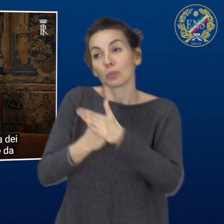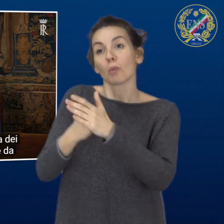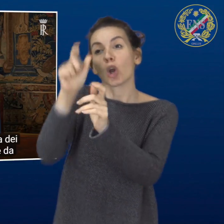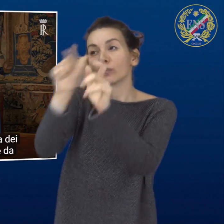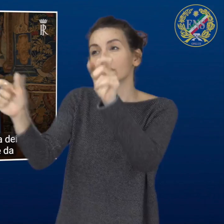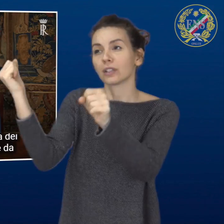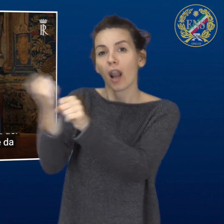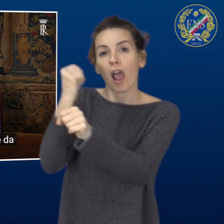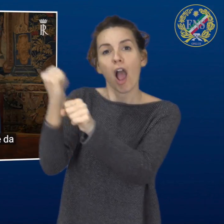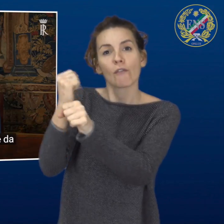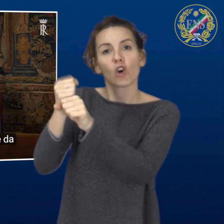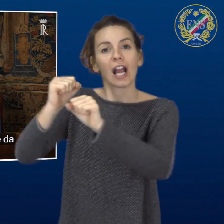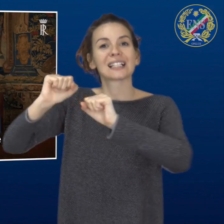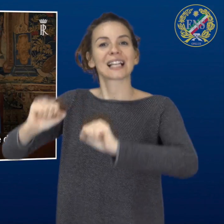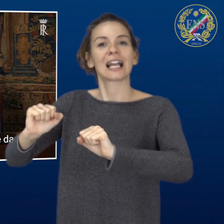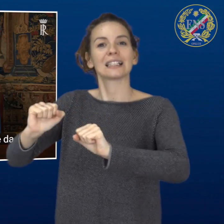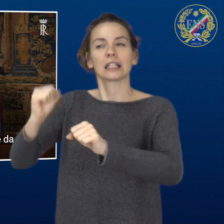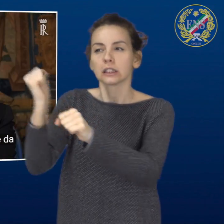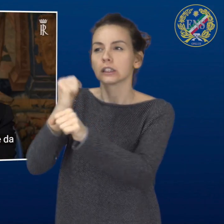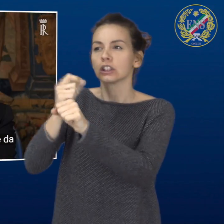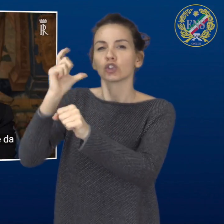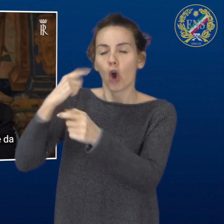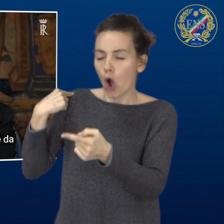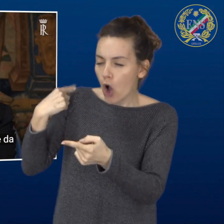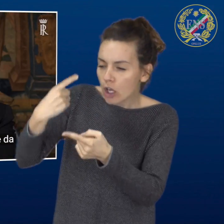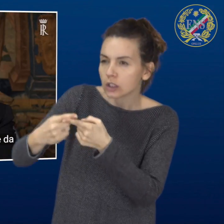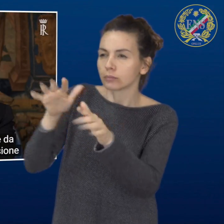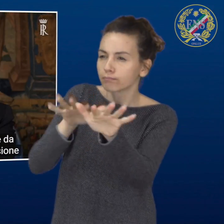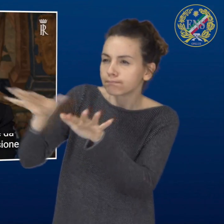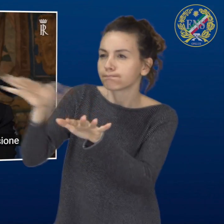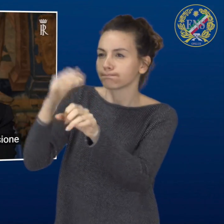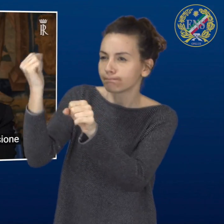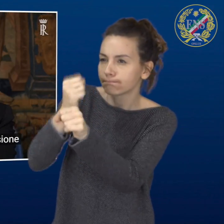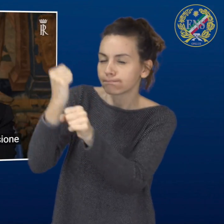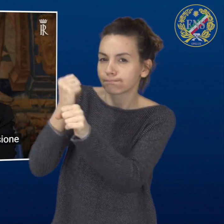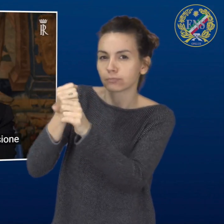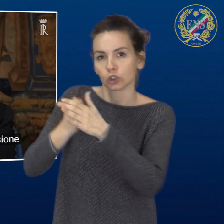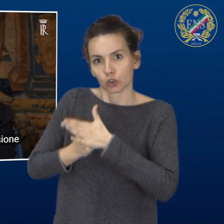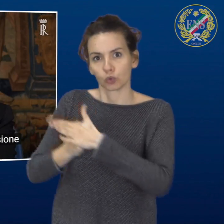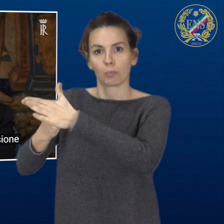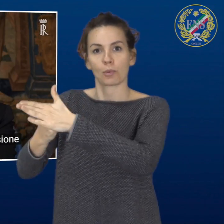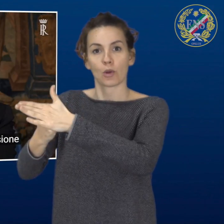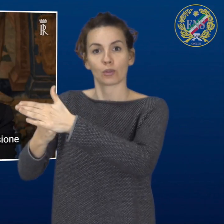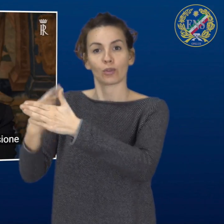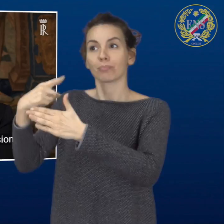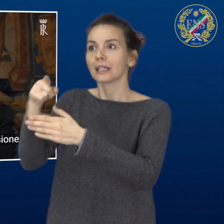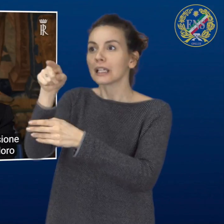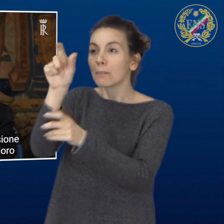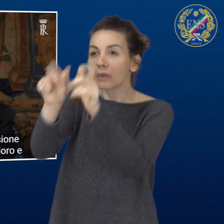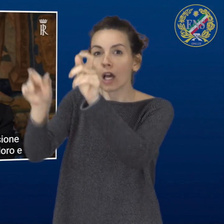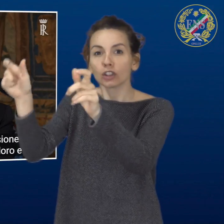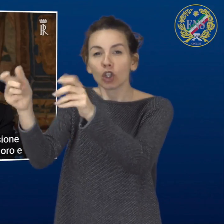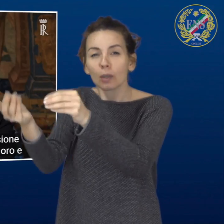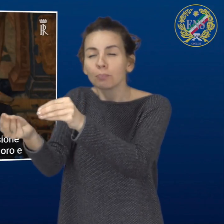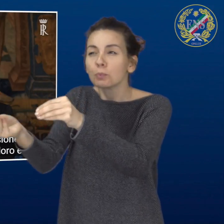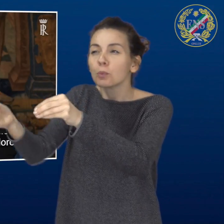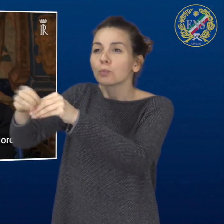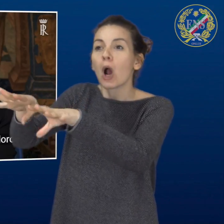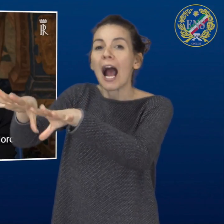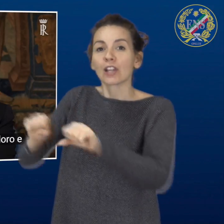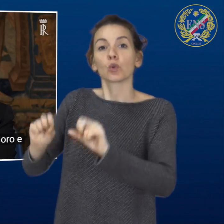costantemente da giorni e giorni. Misure per l'immissione di nuovo personale, da affiancar loro